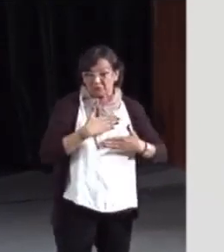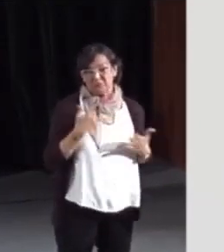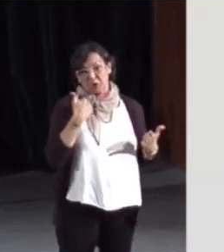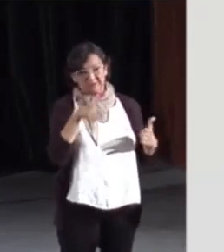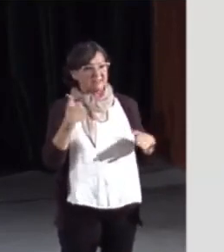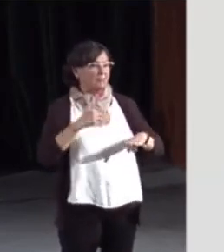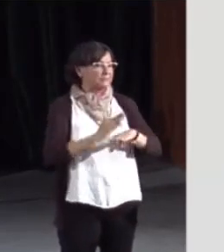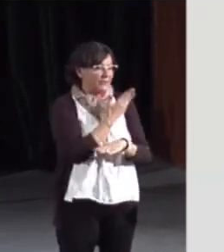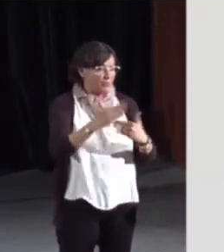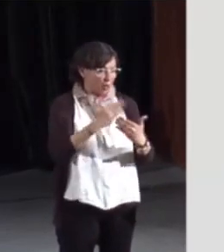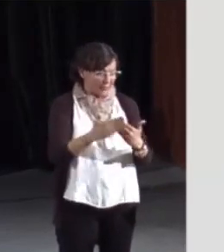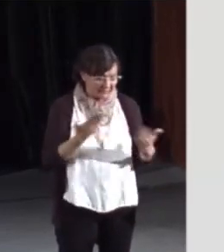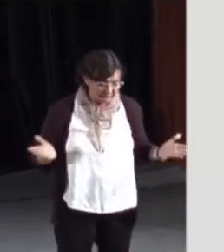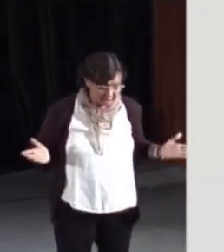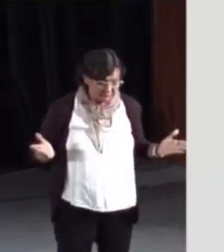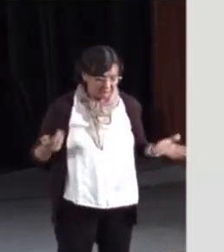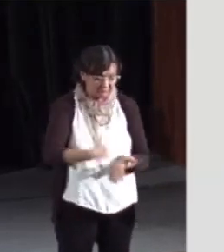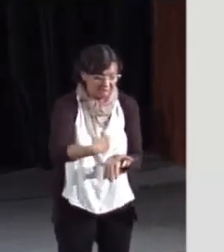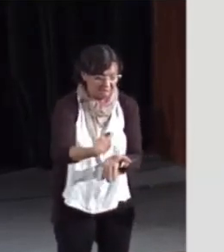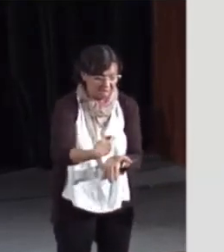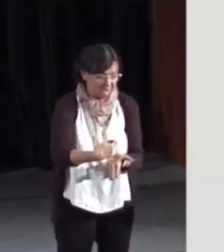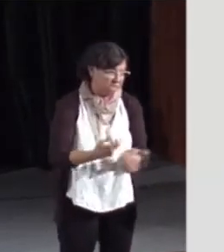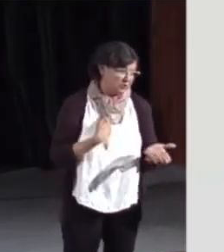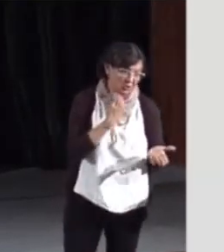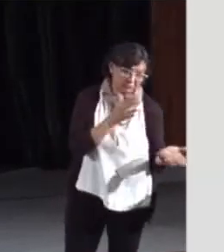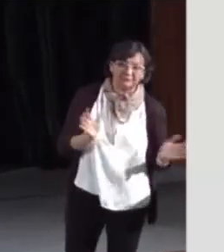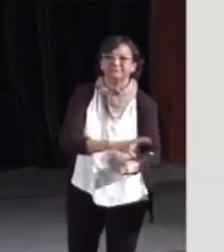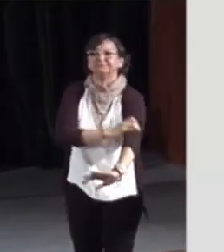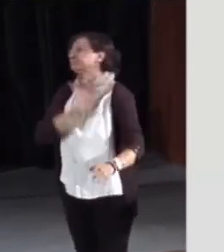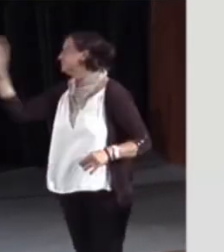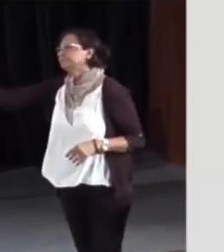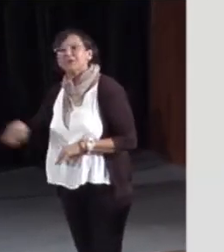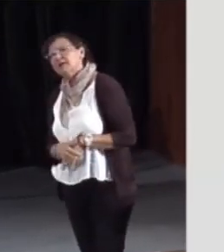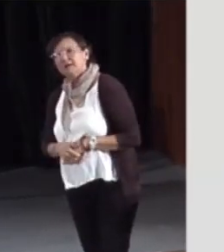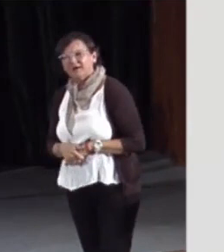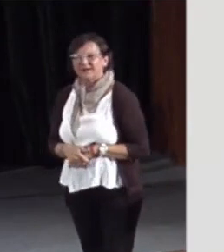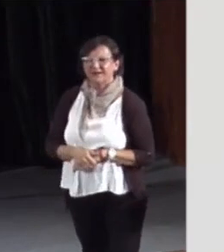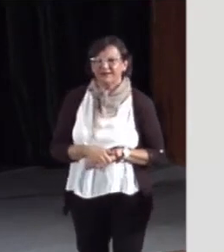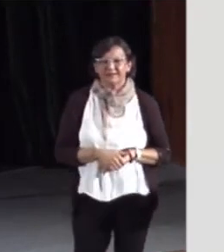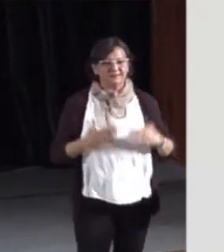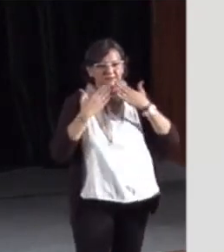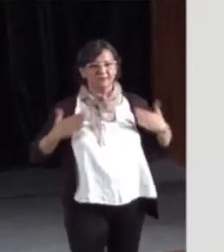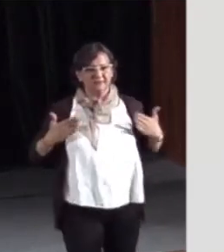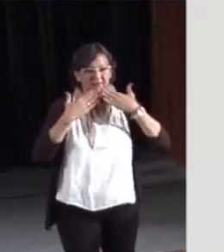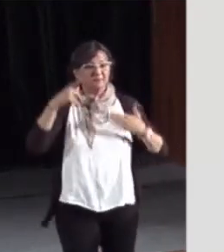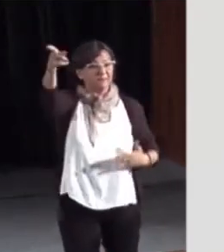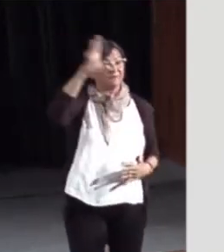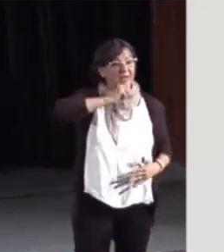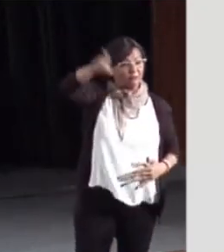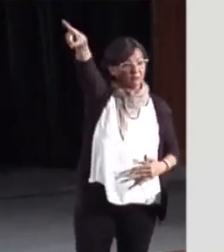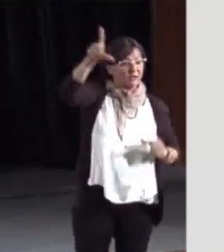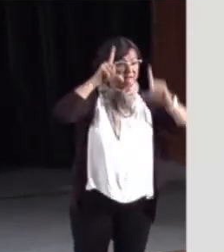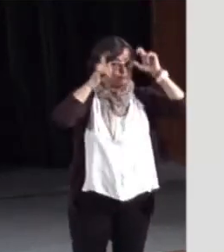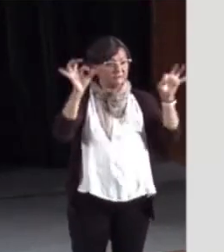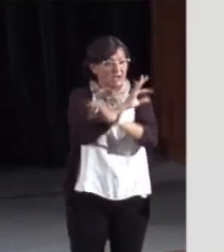van a ser voluntarios y voluntarias. No sé si ya no está de moda el voluntariado, va todo a través de la peseta, no